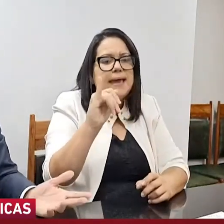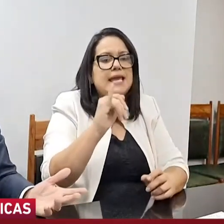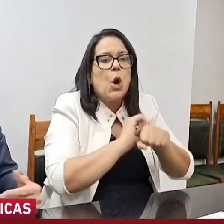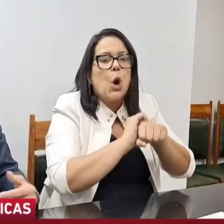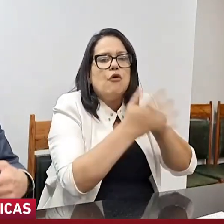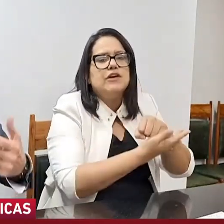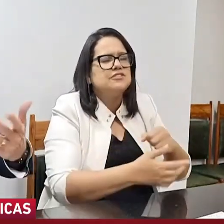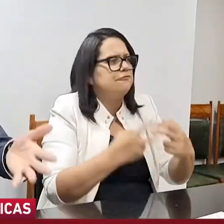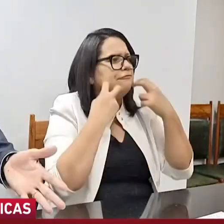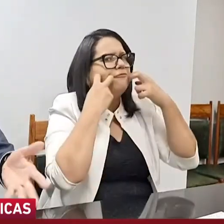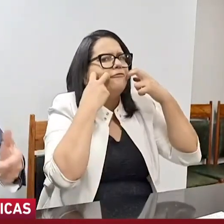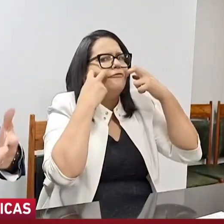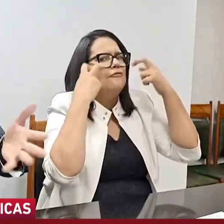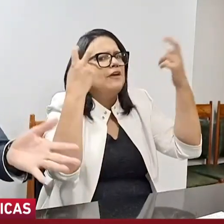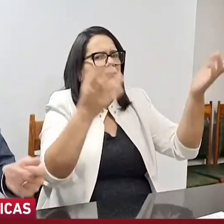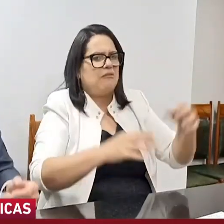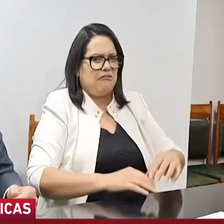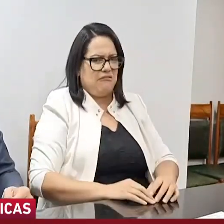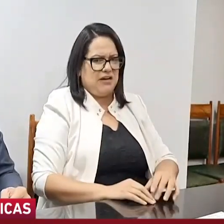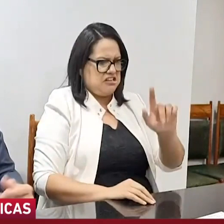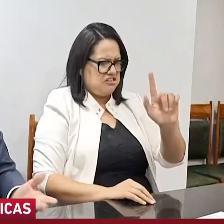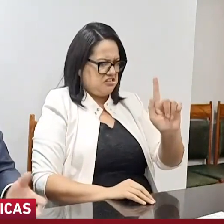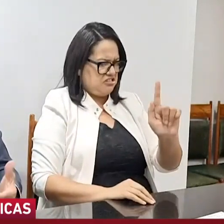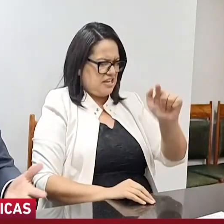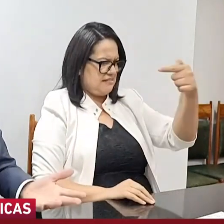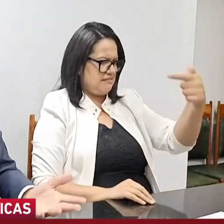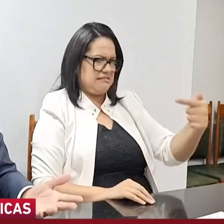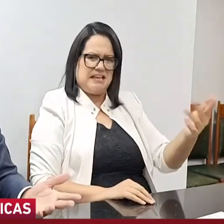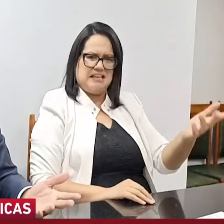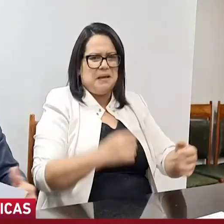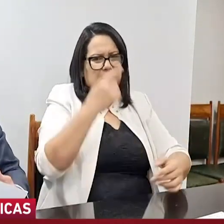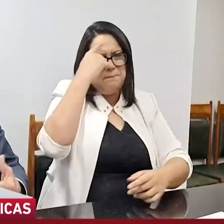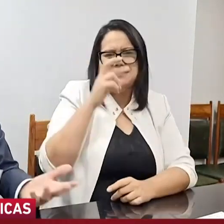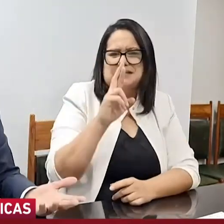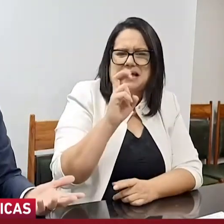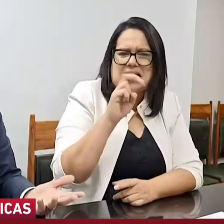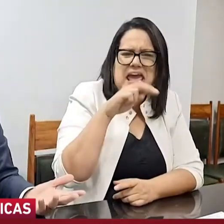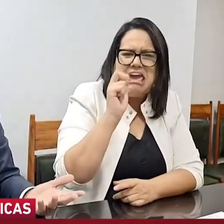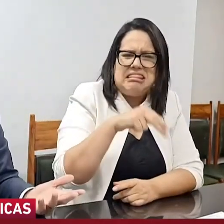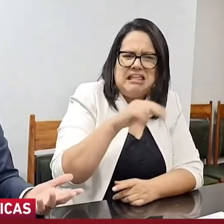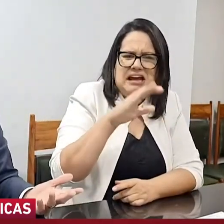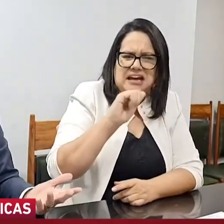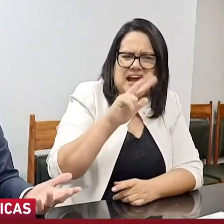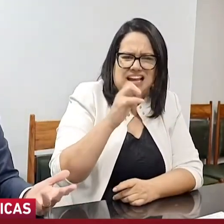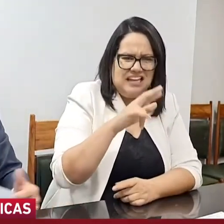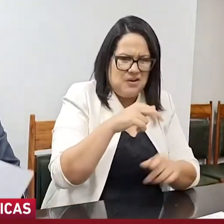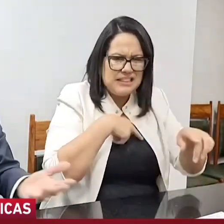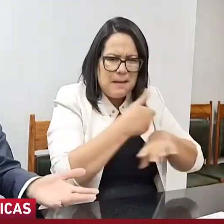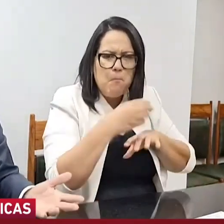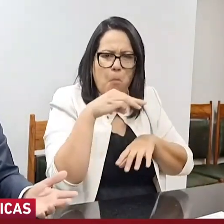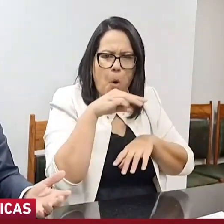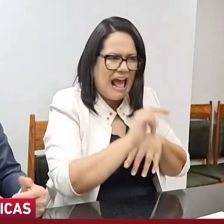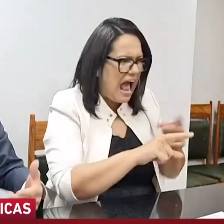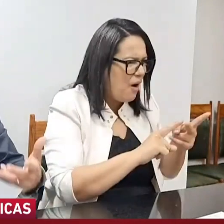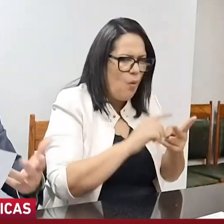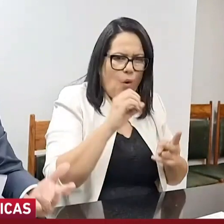Vexame, até pelo padrão do tal do G7, né? Imagine Renan Calheiros, tem alguma moral para investigar alguém? Omar